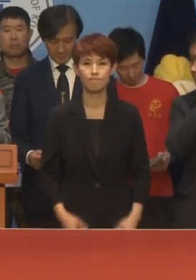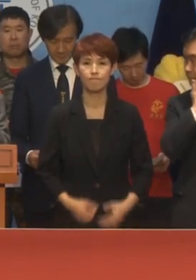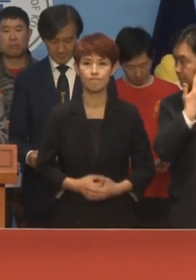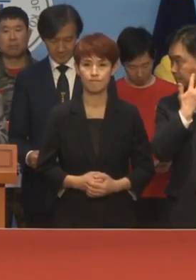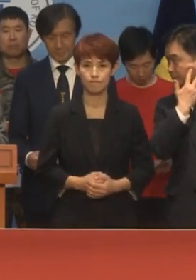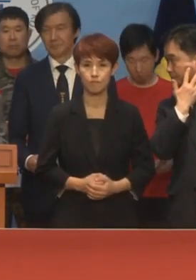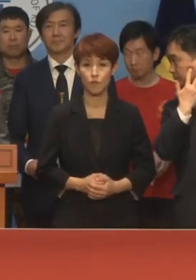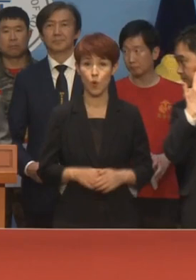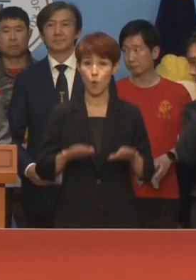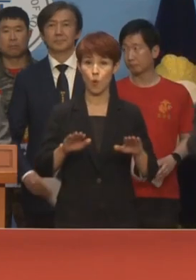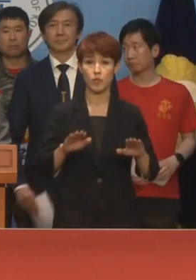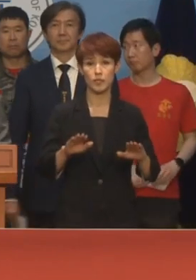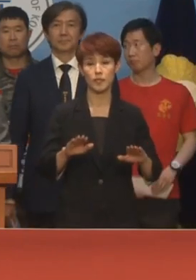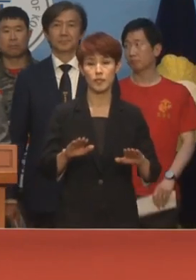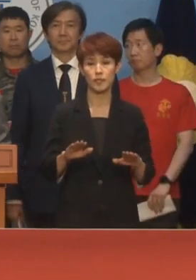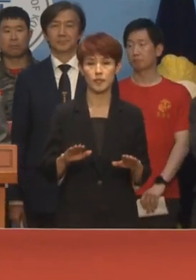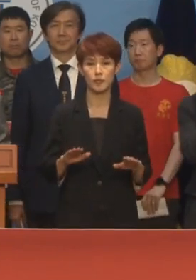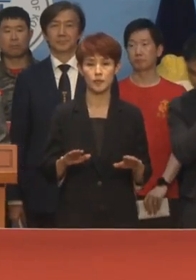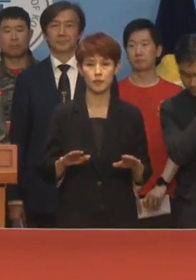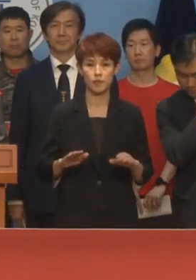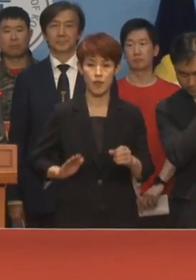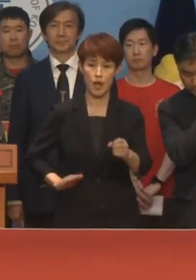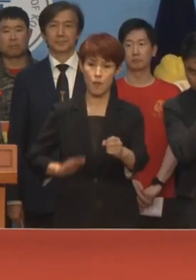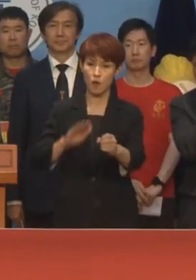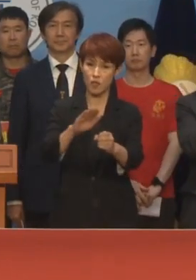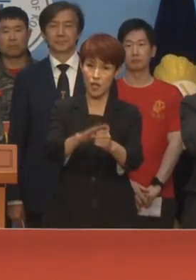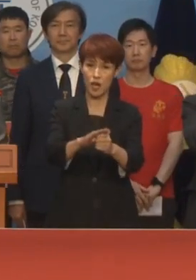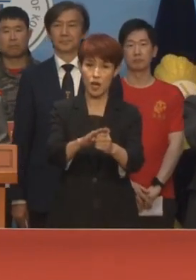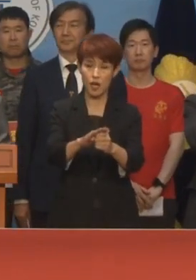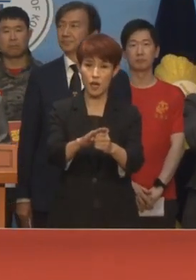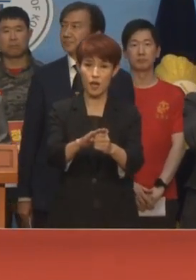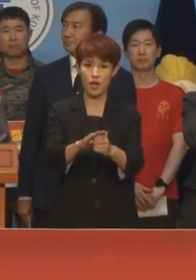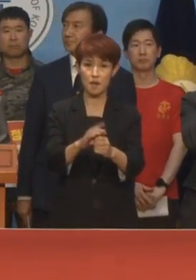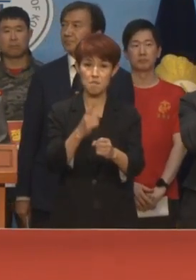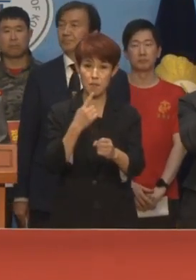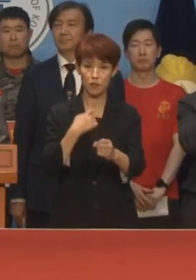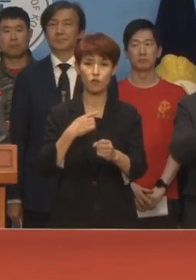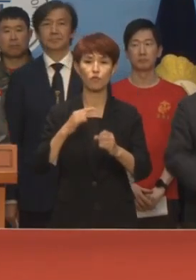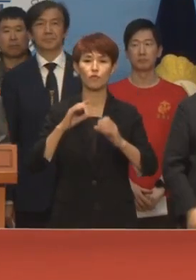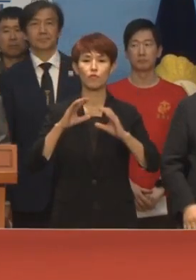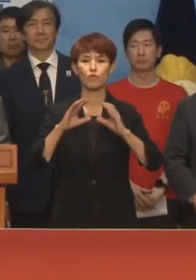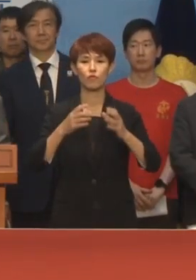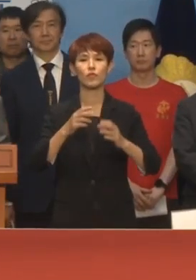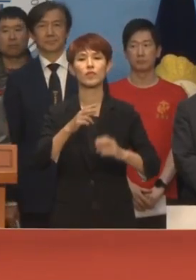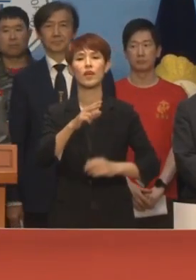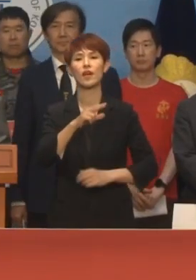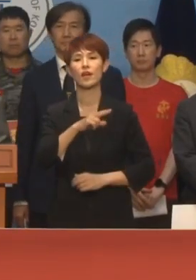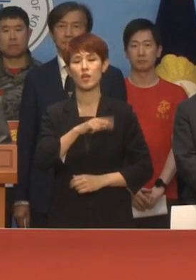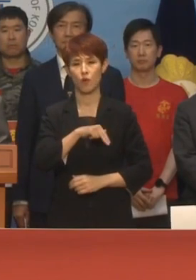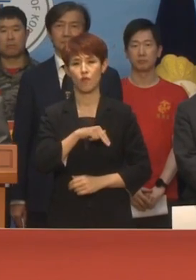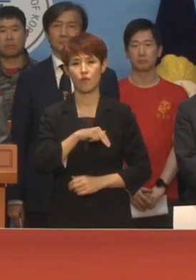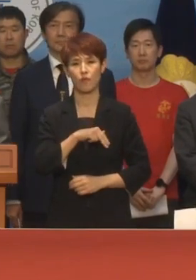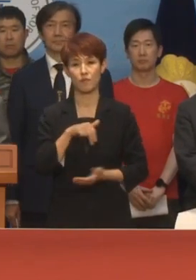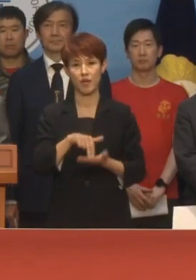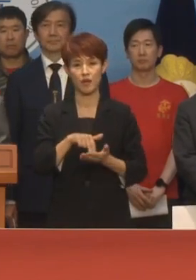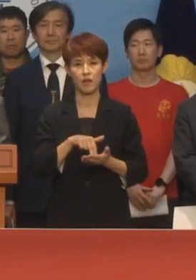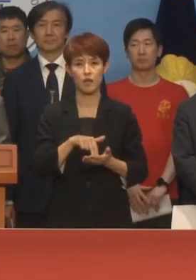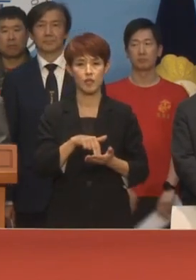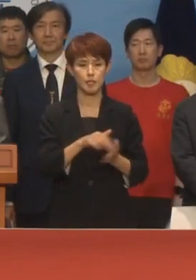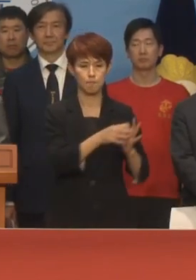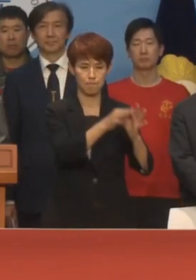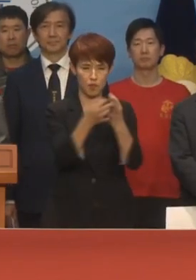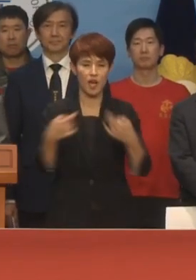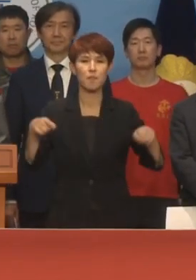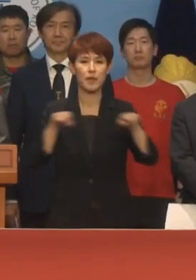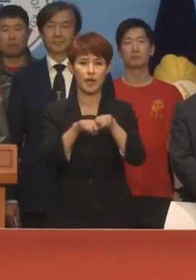저는 오늘 이 자리에 해병대 출신 국회의원으로서 해병대 전우들과 함께 이 자리에